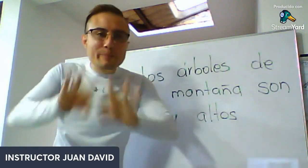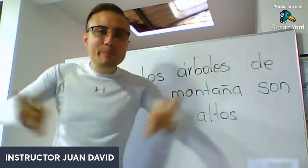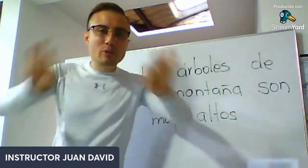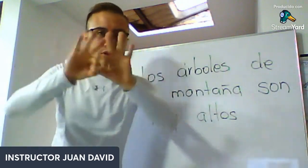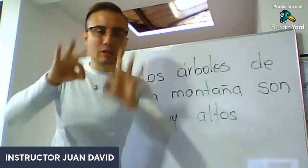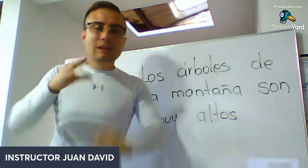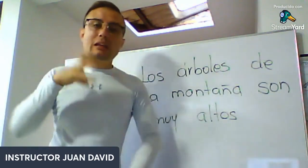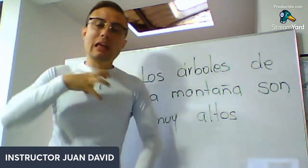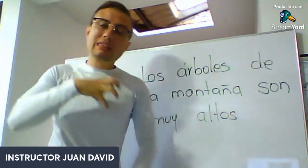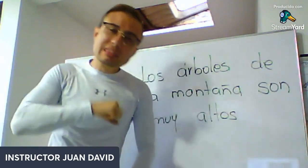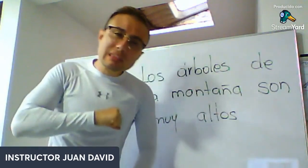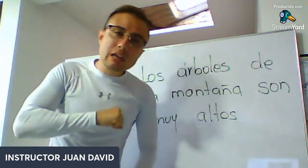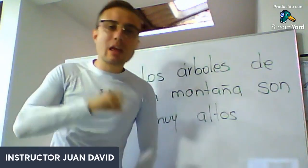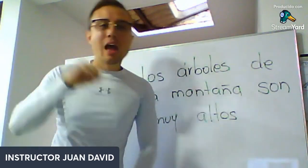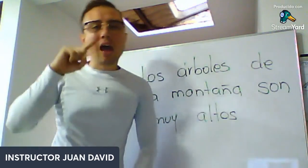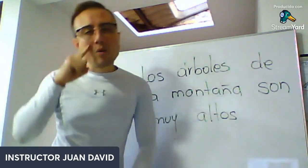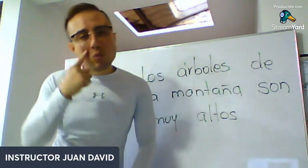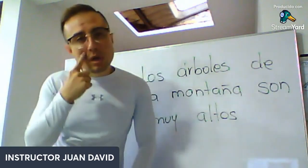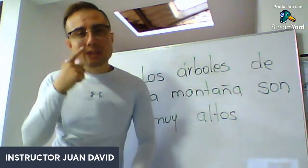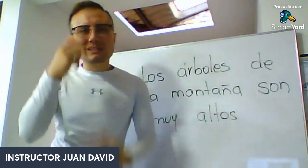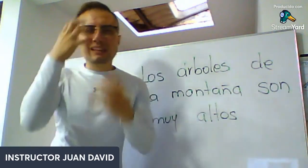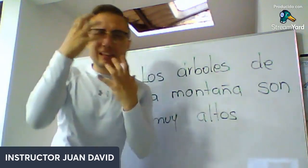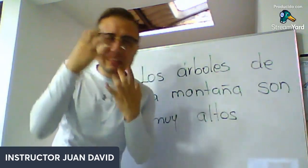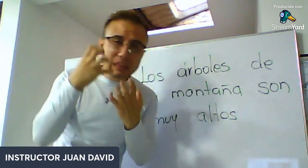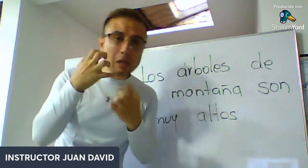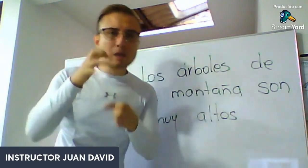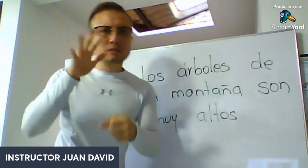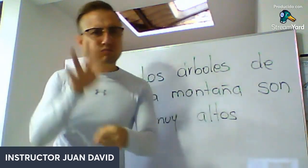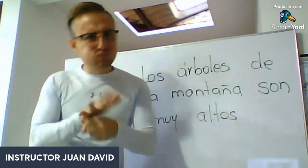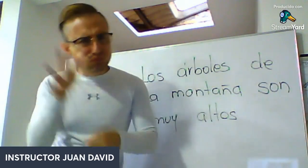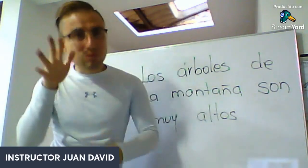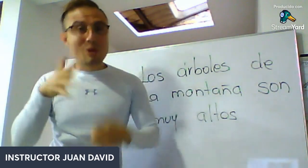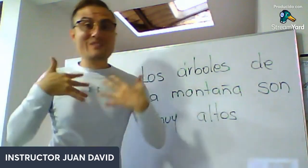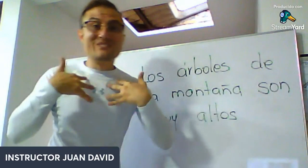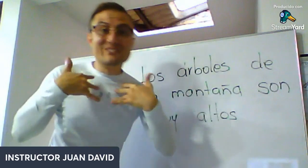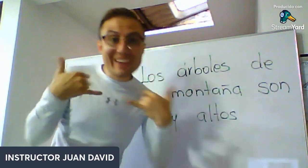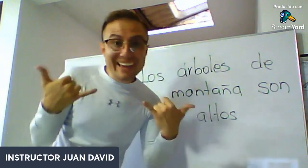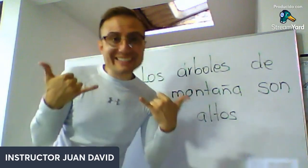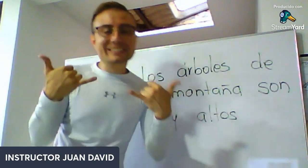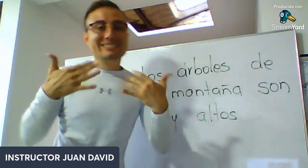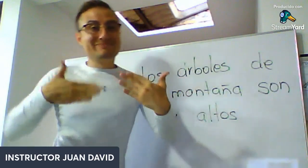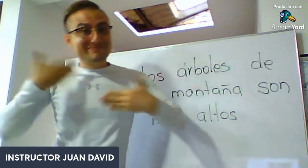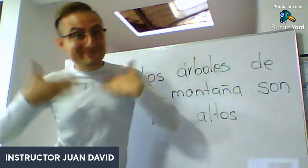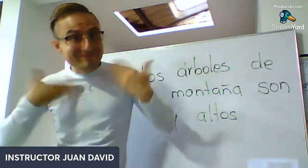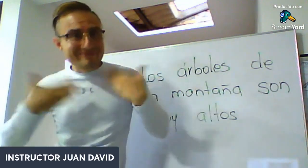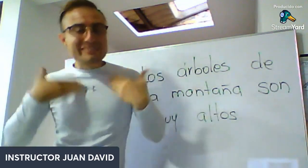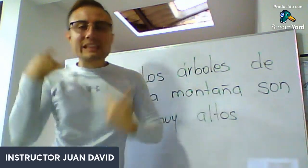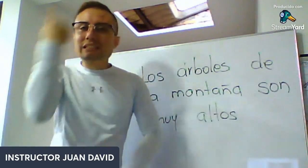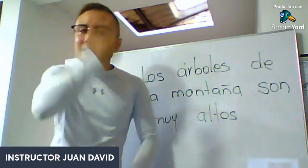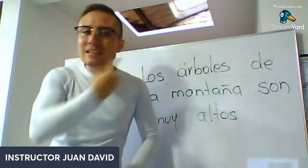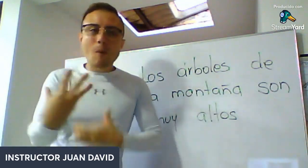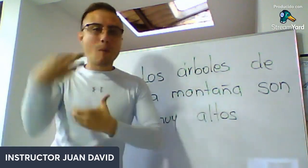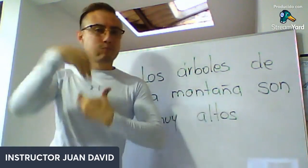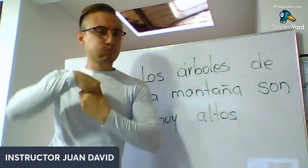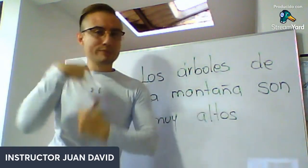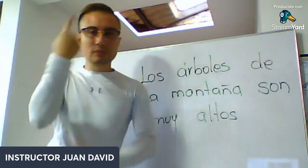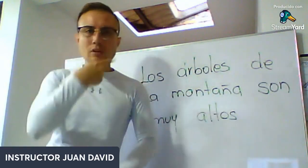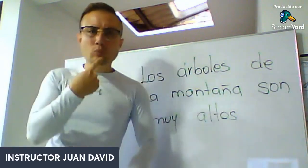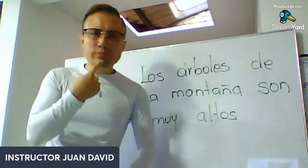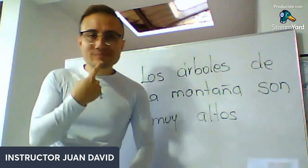de información es importante que puedas emitir una emoción en ese mensaje si es de furia de felicidad de que estás